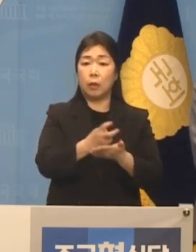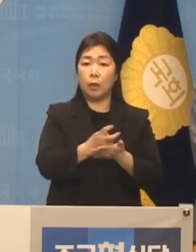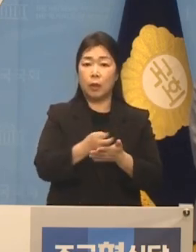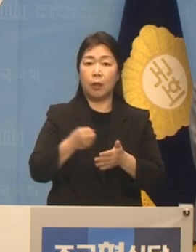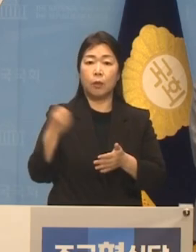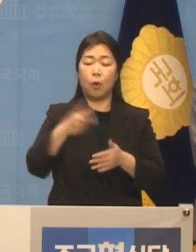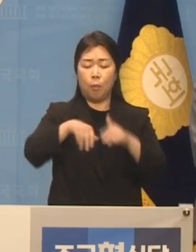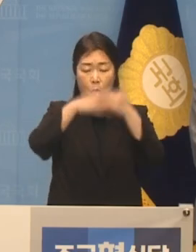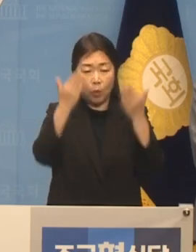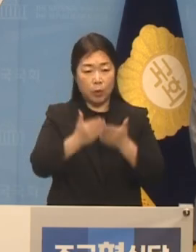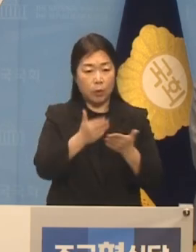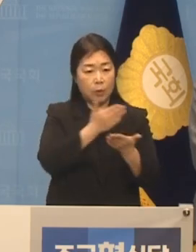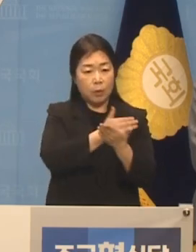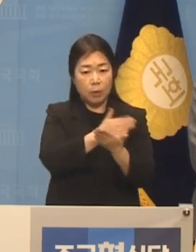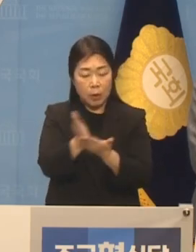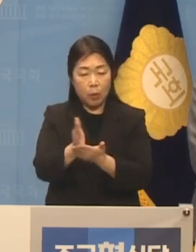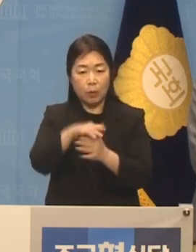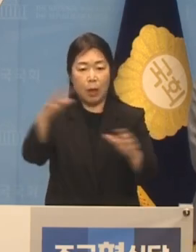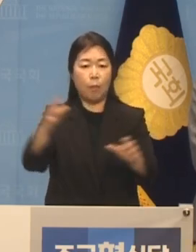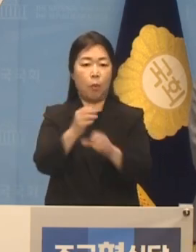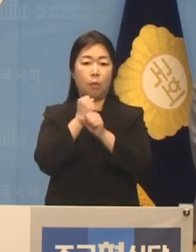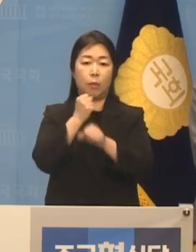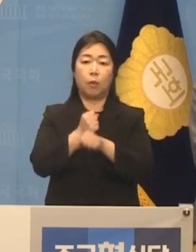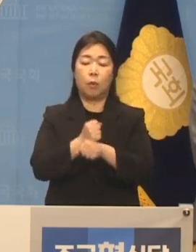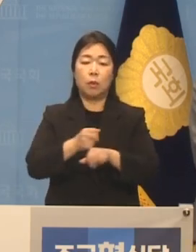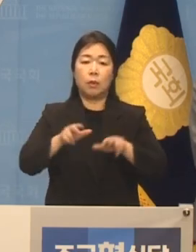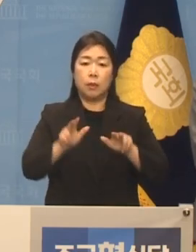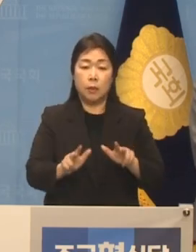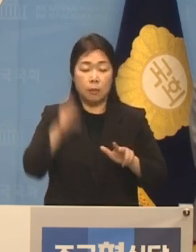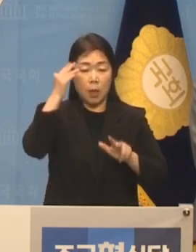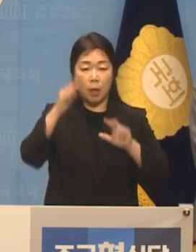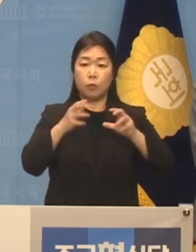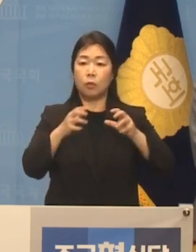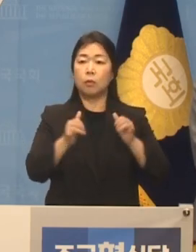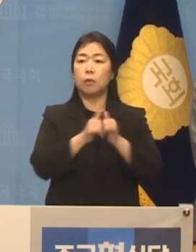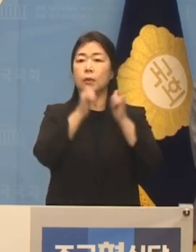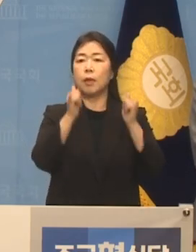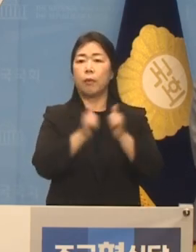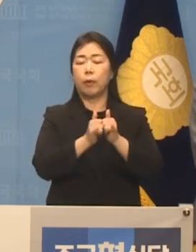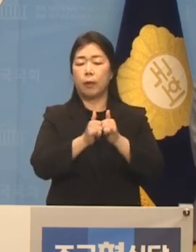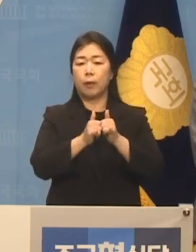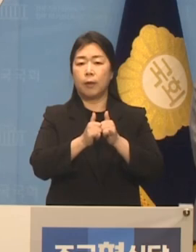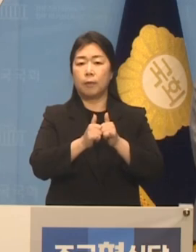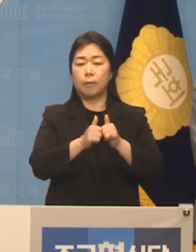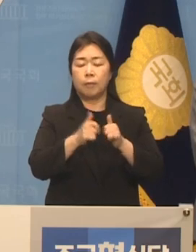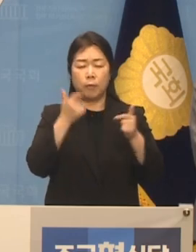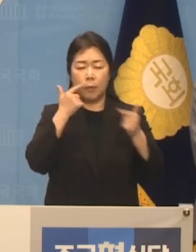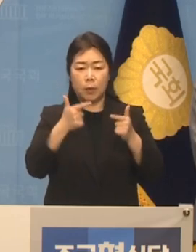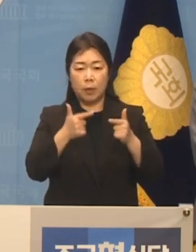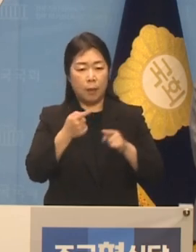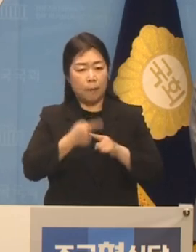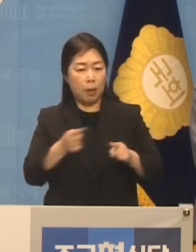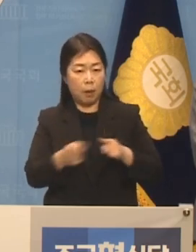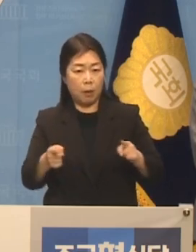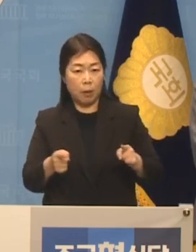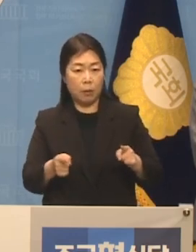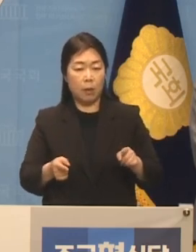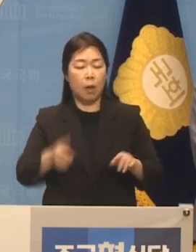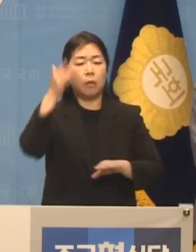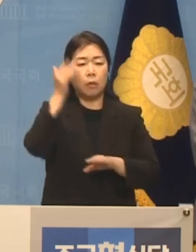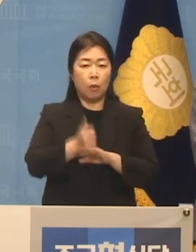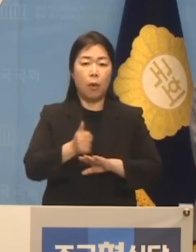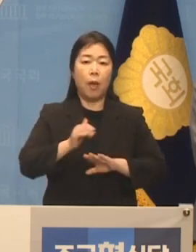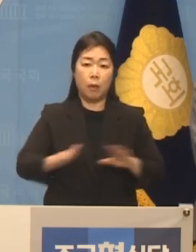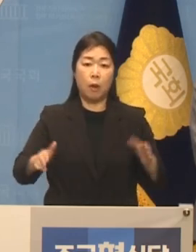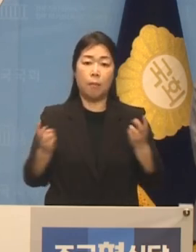전통을 모두 아우르고 우리의 현실을 정확하게 접목해 해결의 차원을 달리한